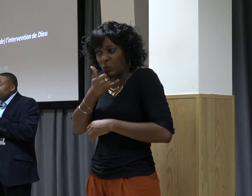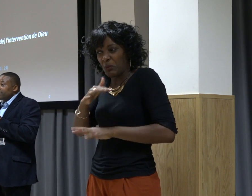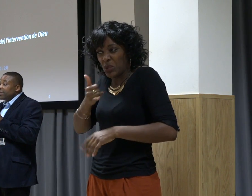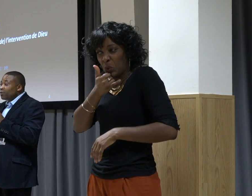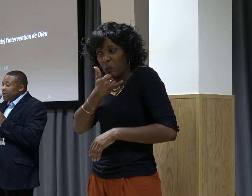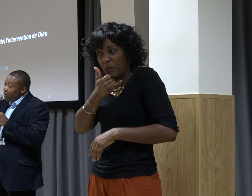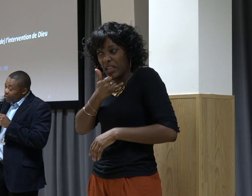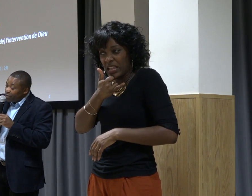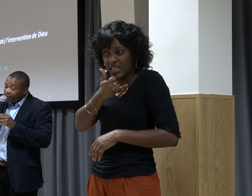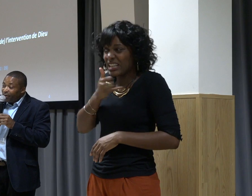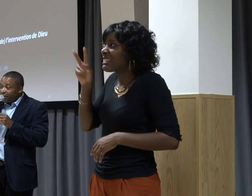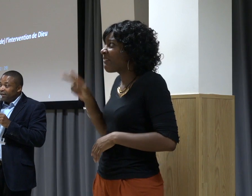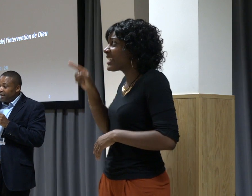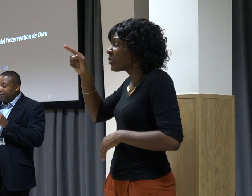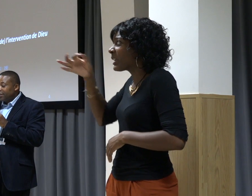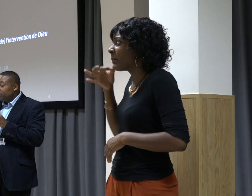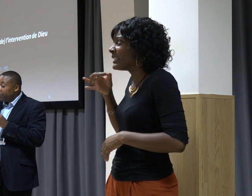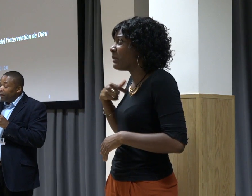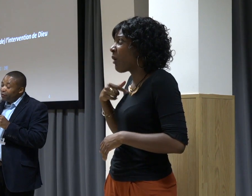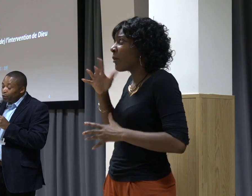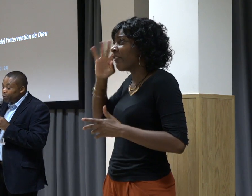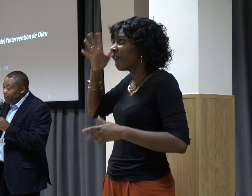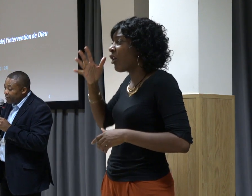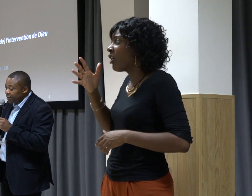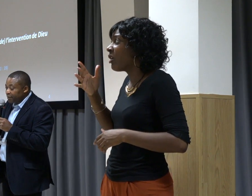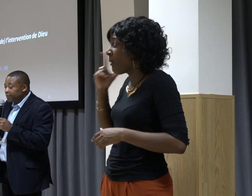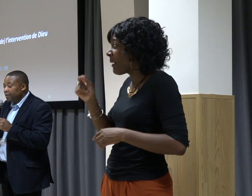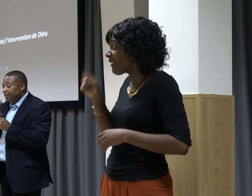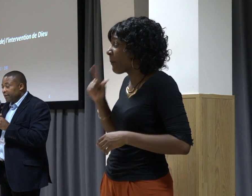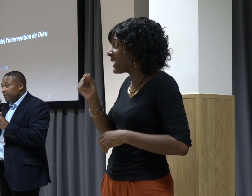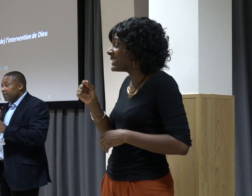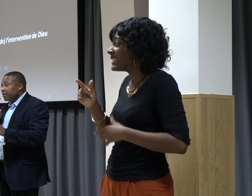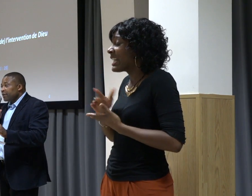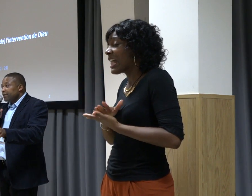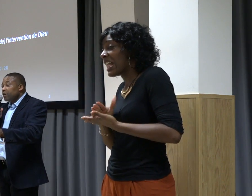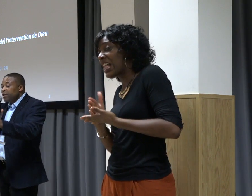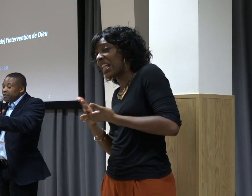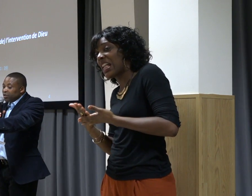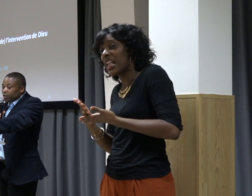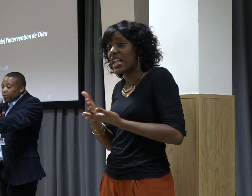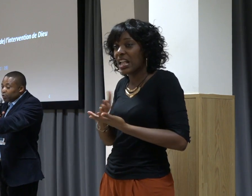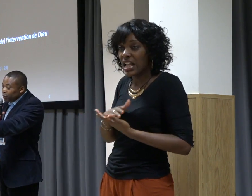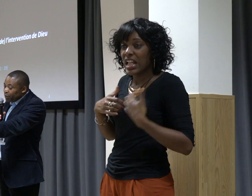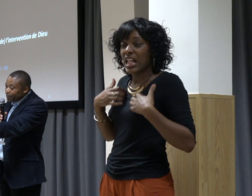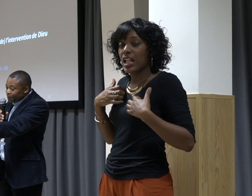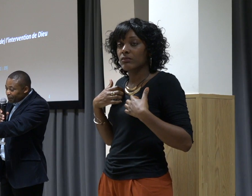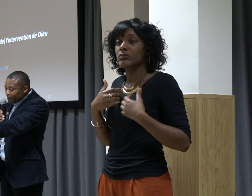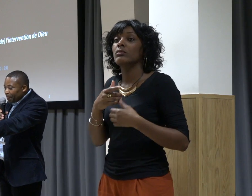Commençons à dire au Seigneur, est-ce que c'est vraiment cela? Est-ce que vraiment il faut que je parte? Dans le livre d'Exode,